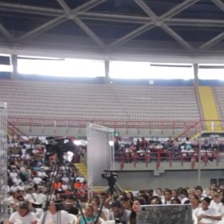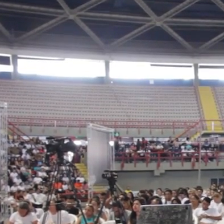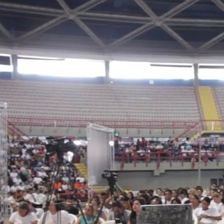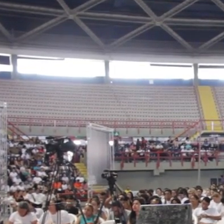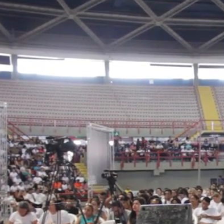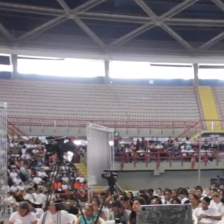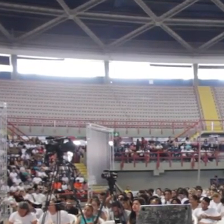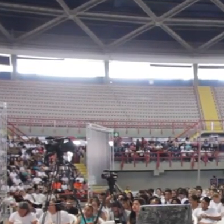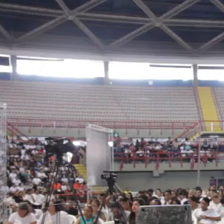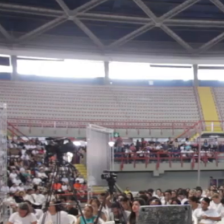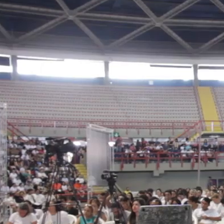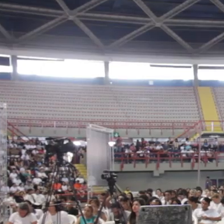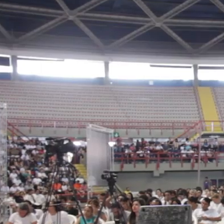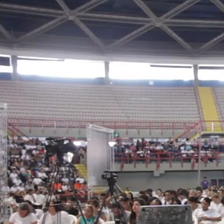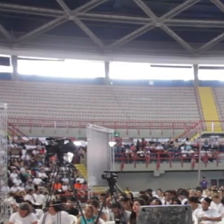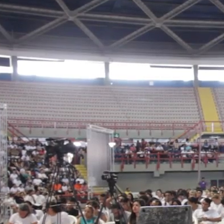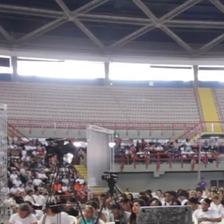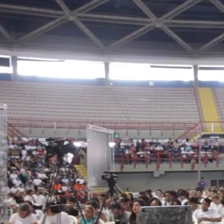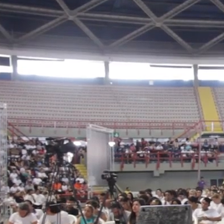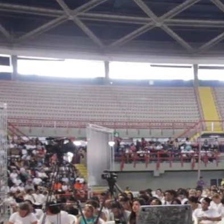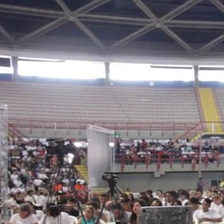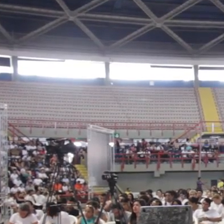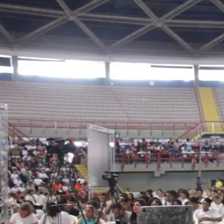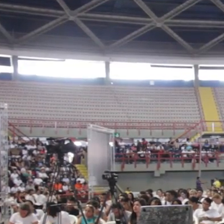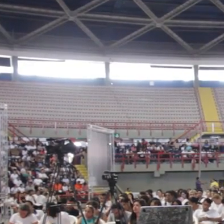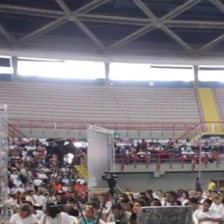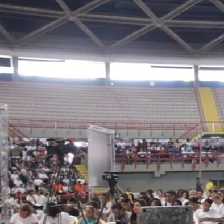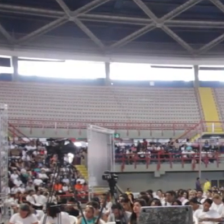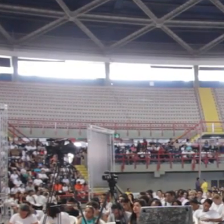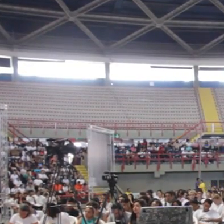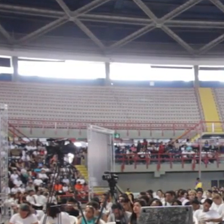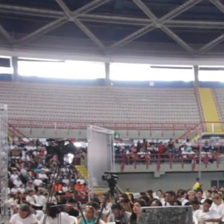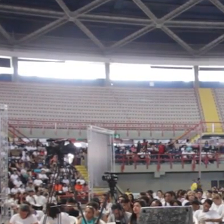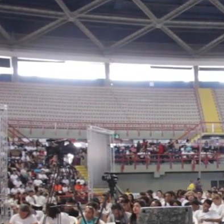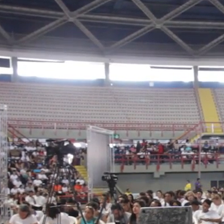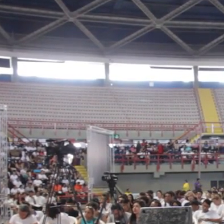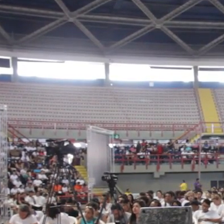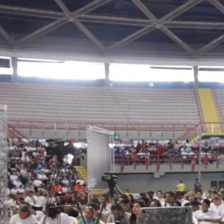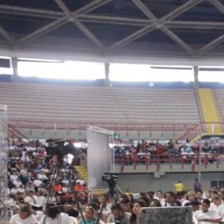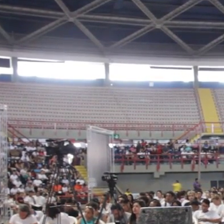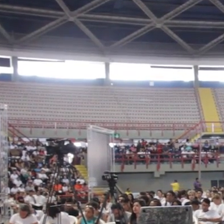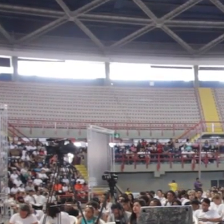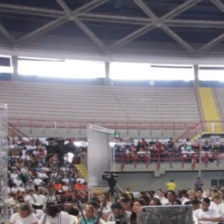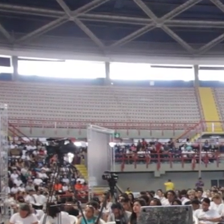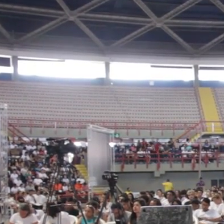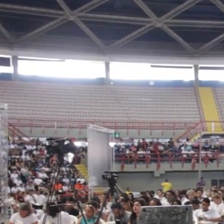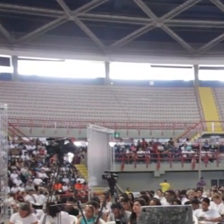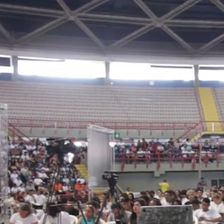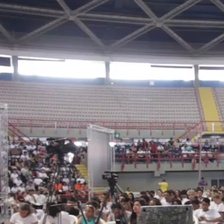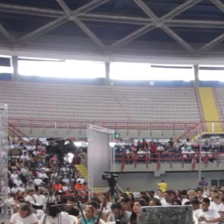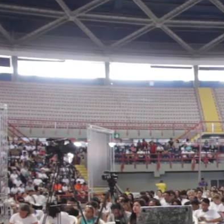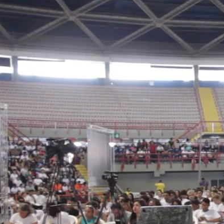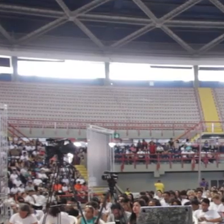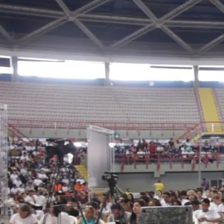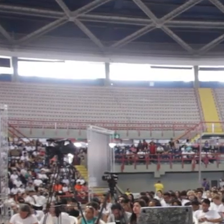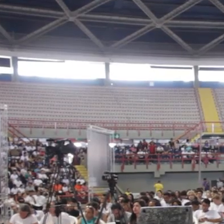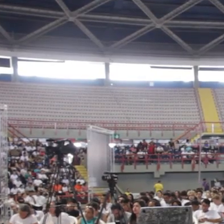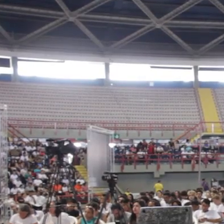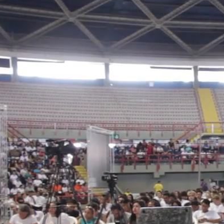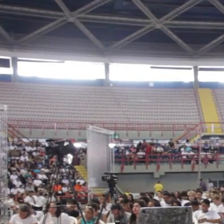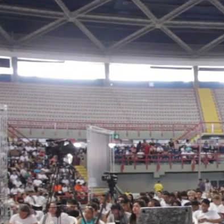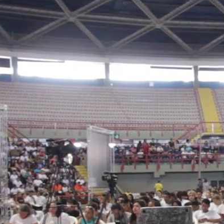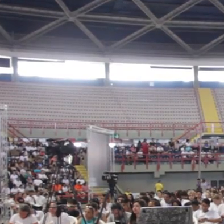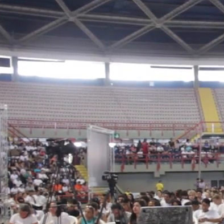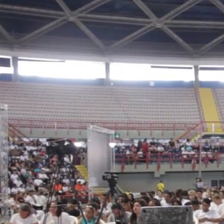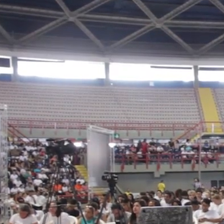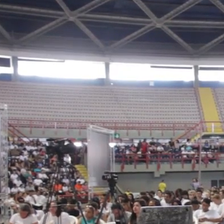as associações de moradores de bairros, perfeito, pode usar sem nenhum problema. Você só não vai dizer, nós devemos, nós podemos, nós